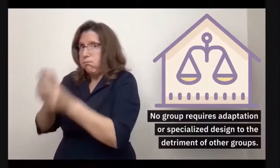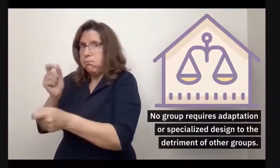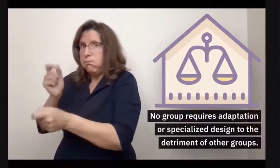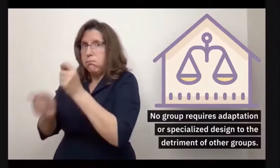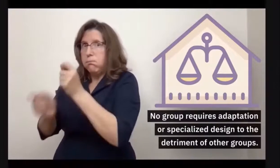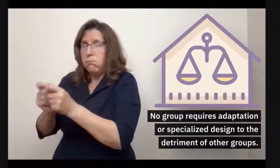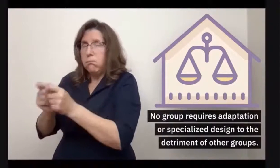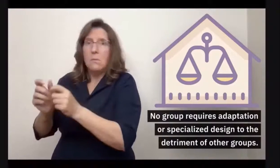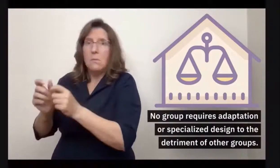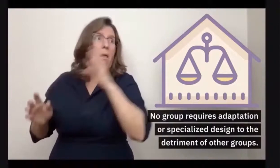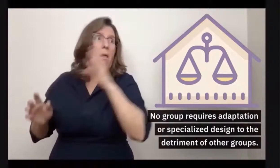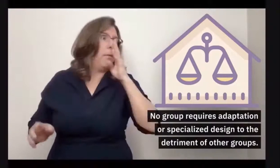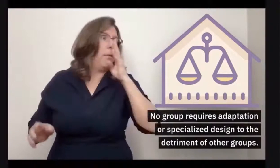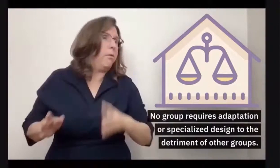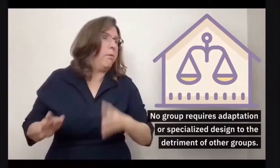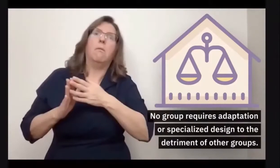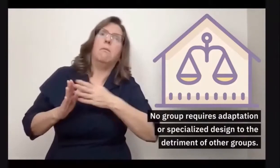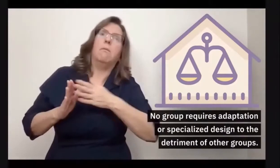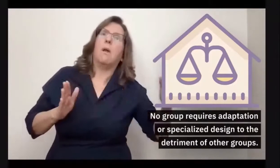no necesariamente para el de otro.